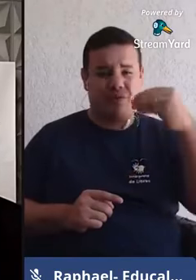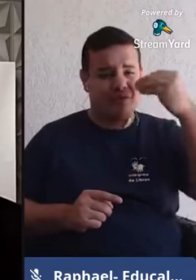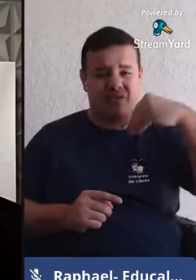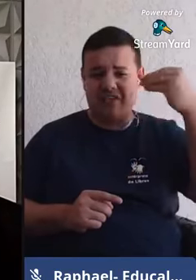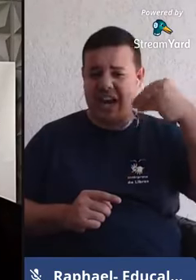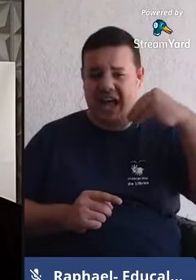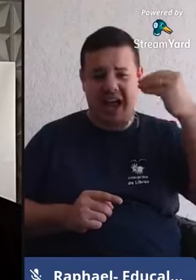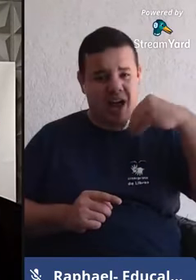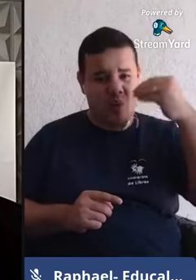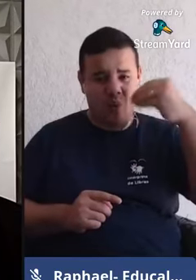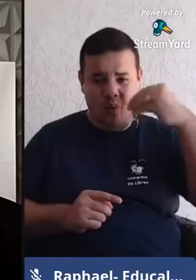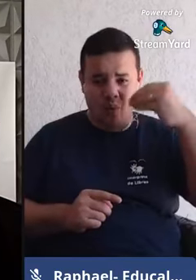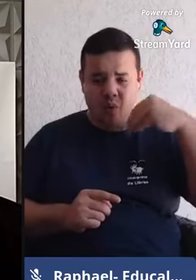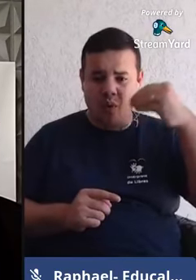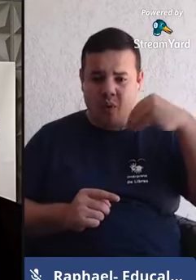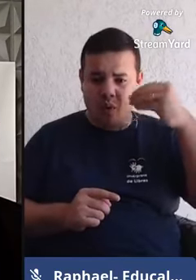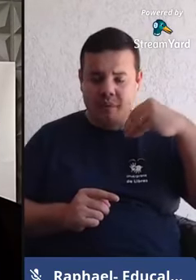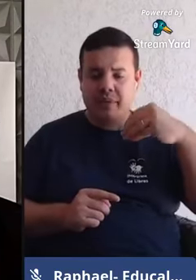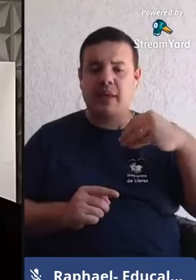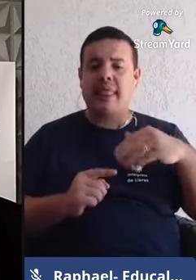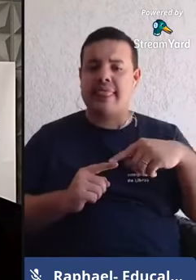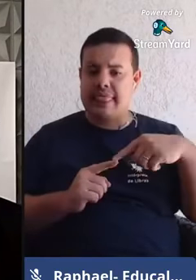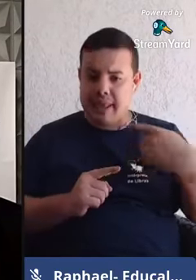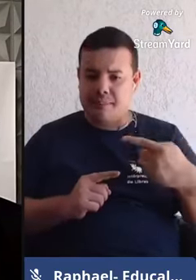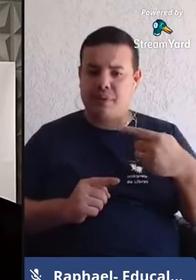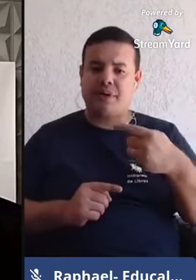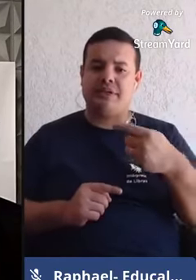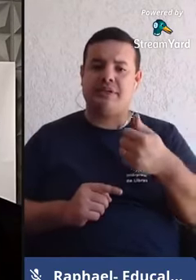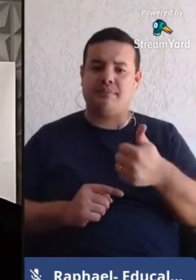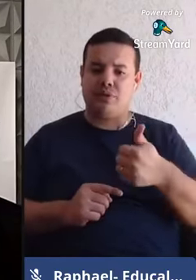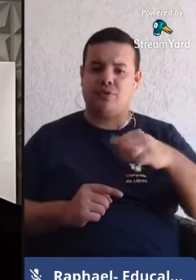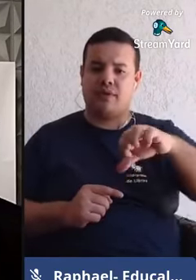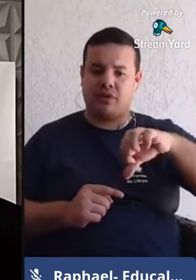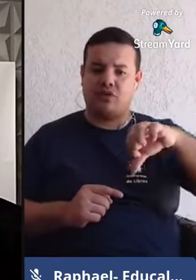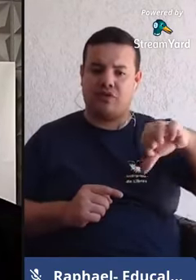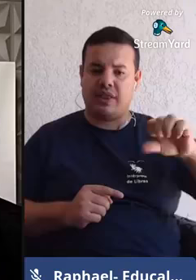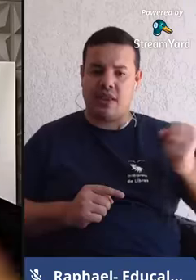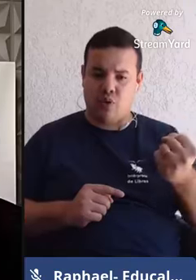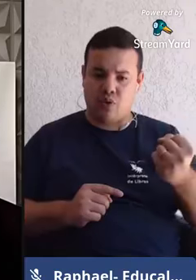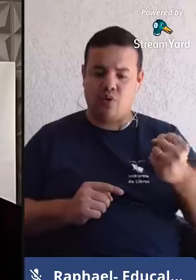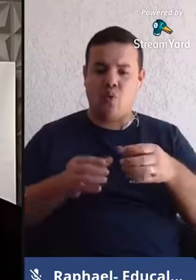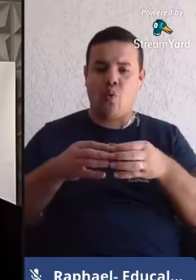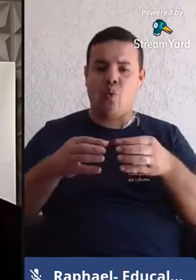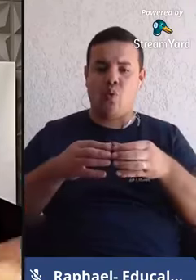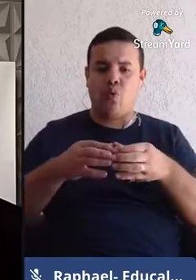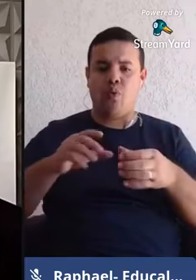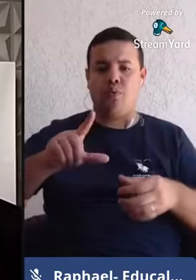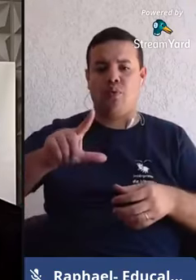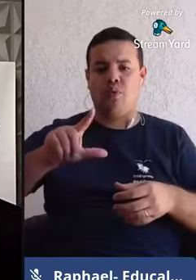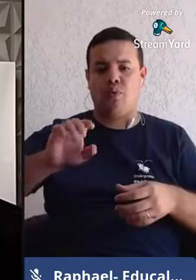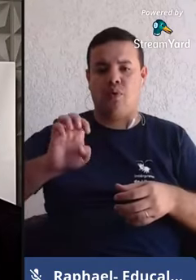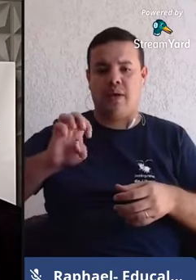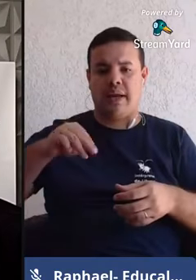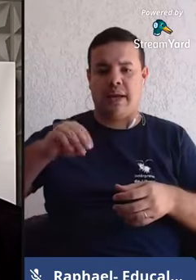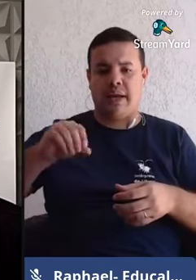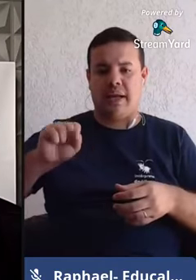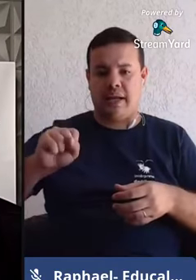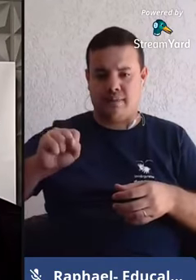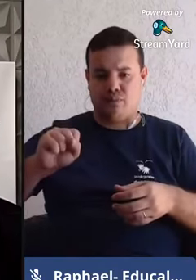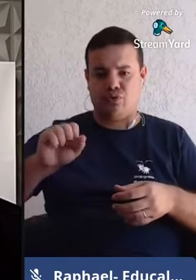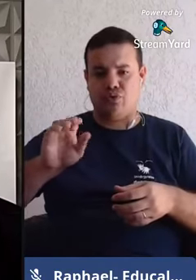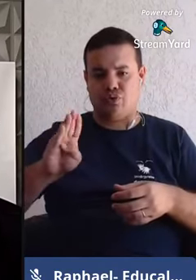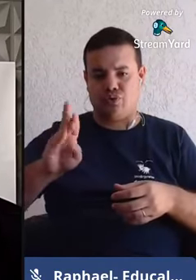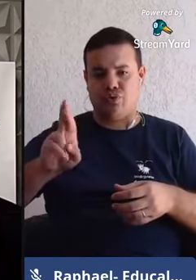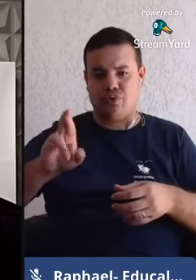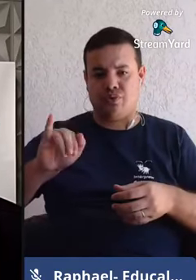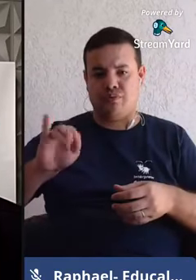sequência, em 98, o pessoal da Lemos Brito Congressos e Feiras lançou uma feira concorrente para a REA, que era a Integrare, não sei se